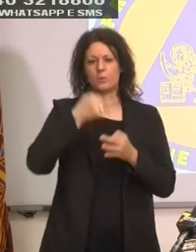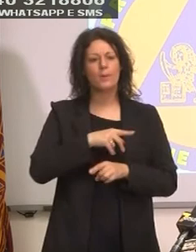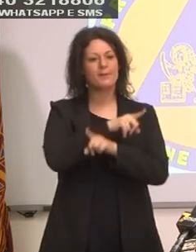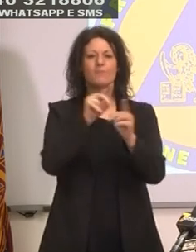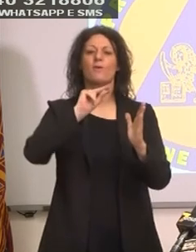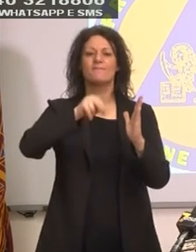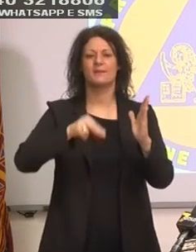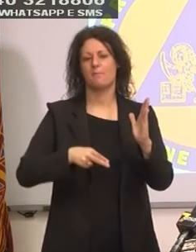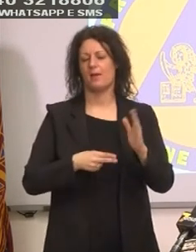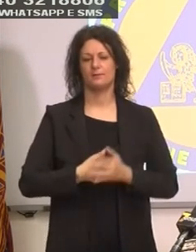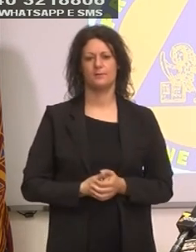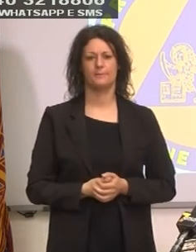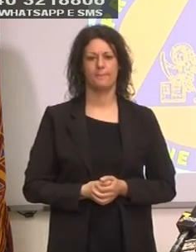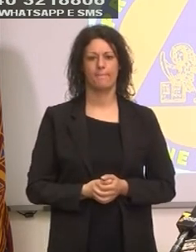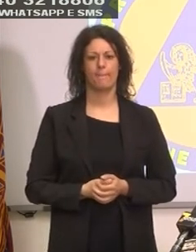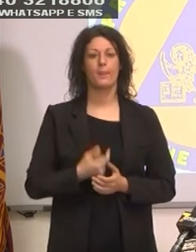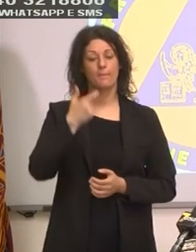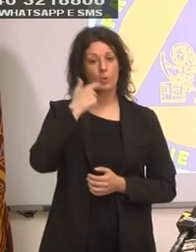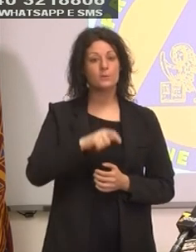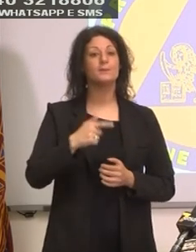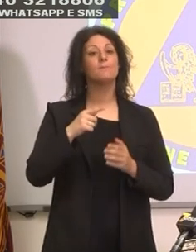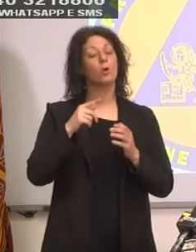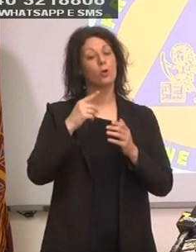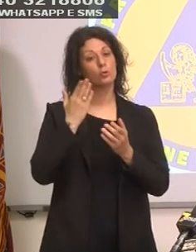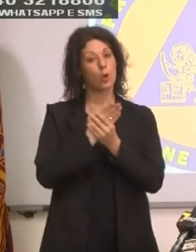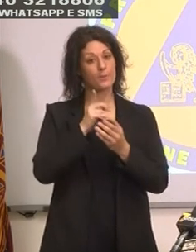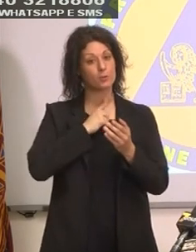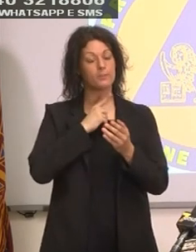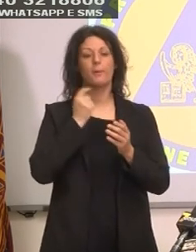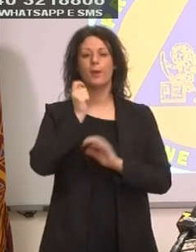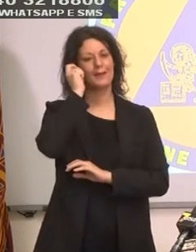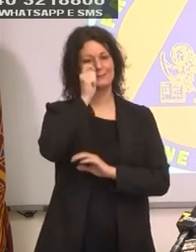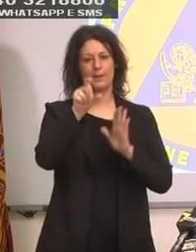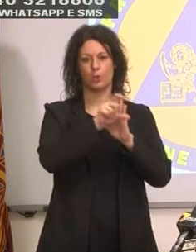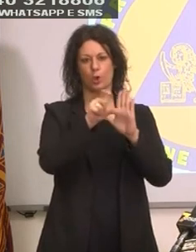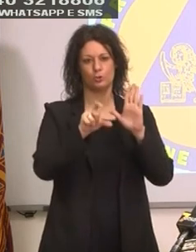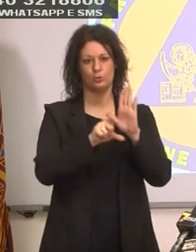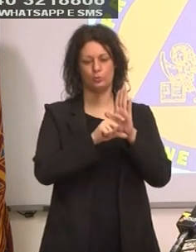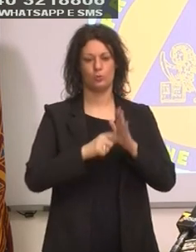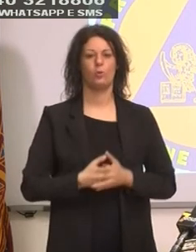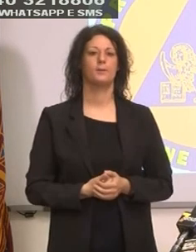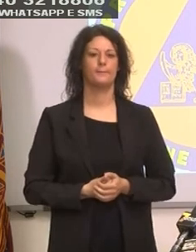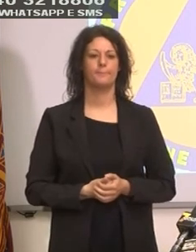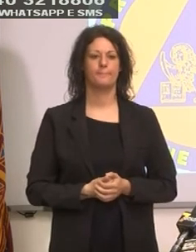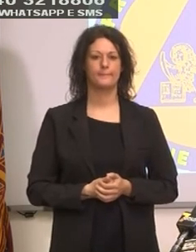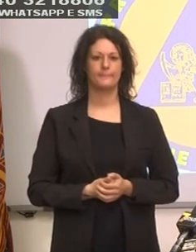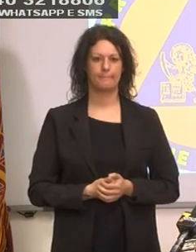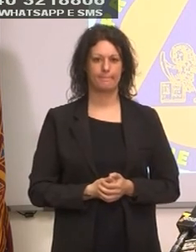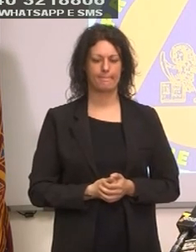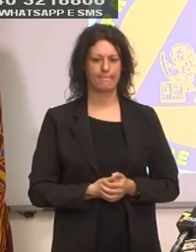un fatto di buon senso e di rispetto della Costituzione. Sapete, quando ti scotti con l'acqua calda, poi hai paura anche di quella